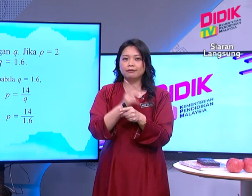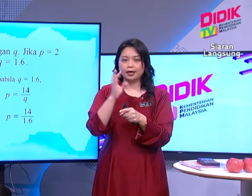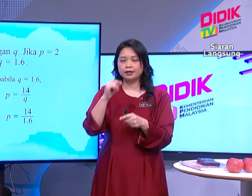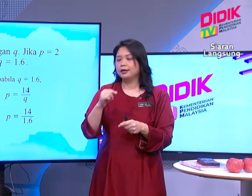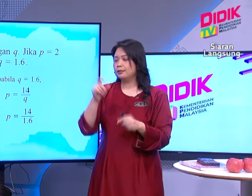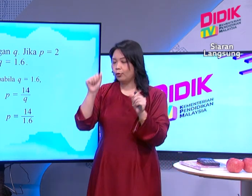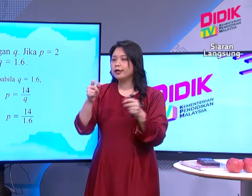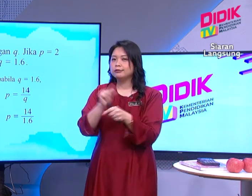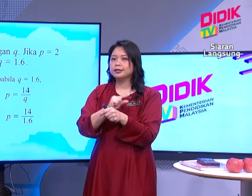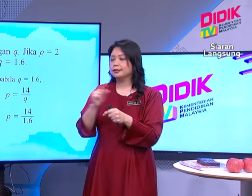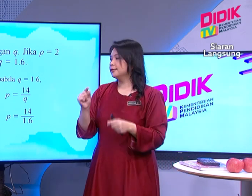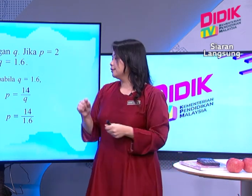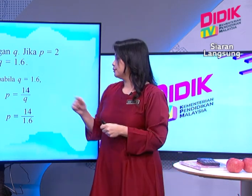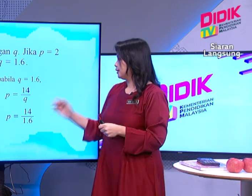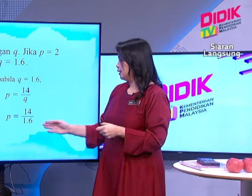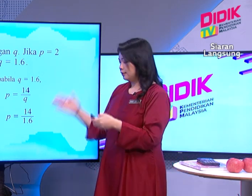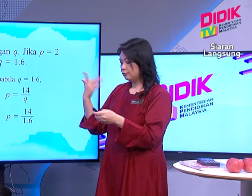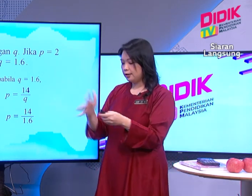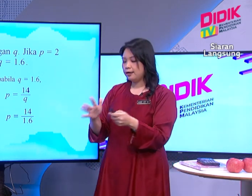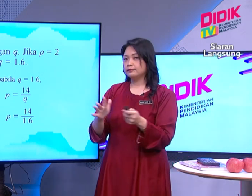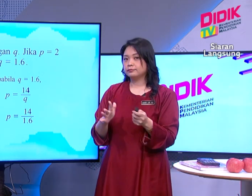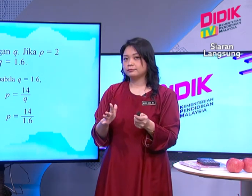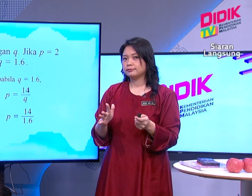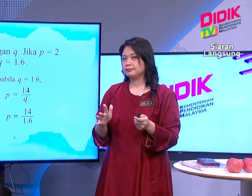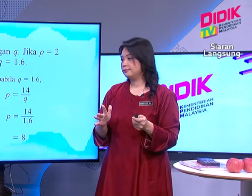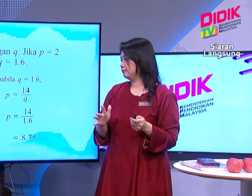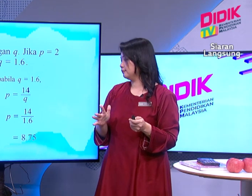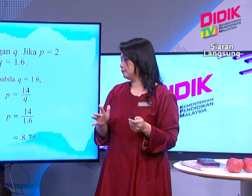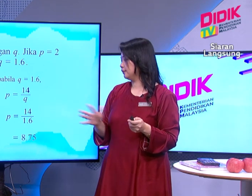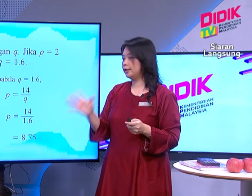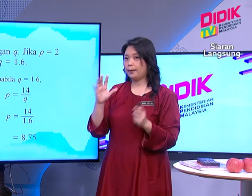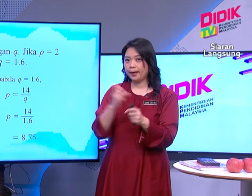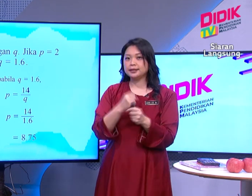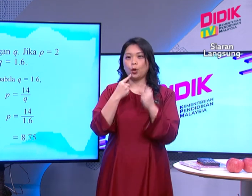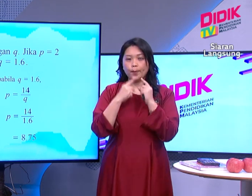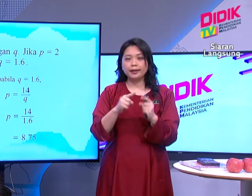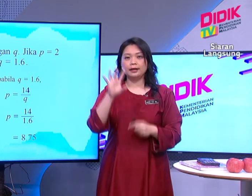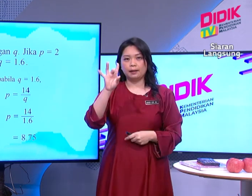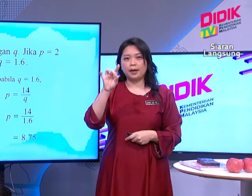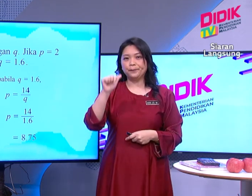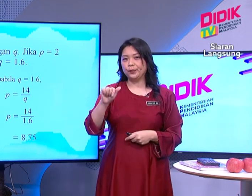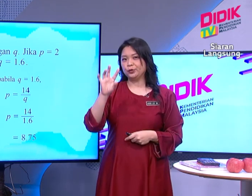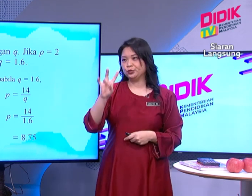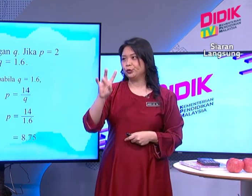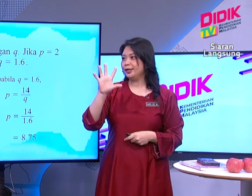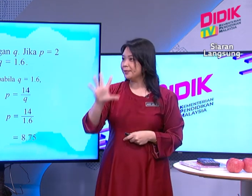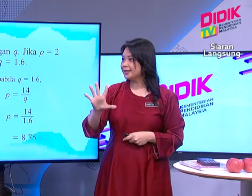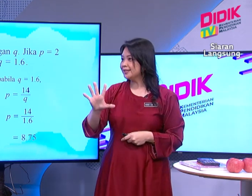oke boleh guna jadi sudah kita dapat jawaban kapanpun 75